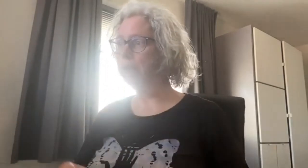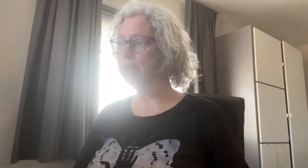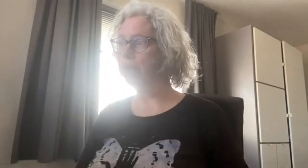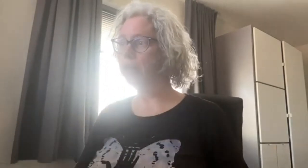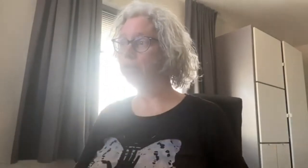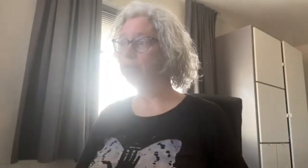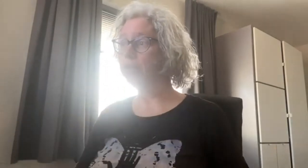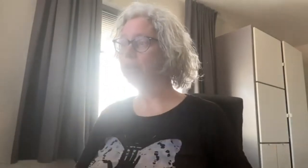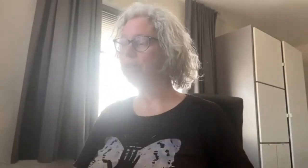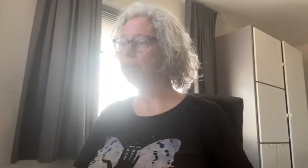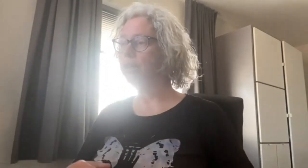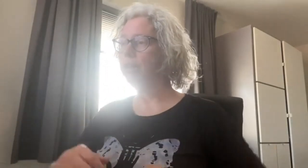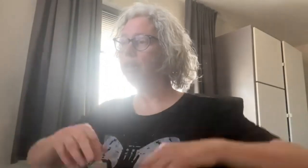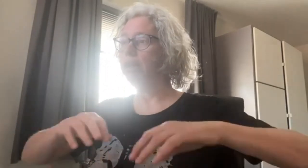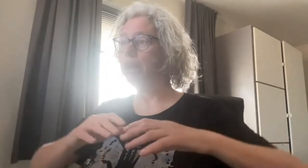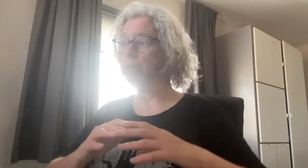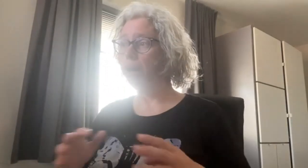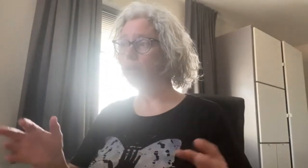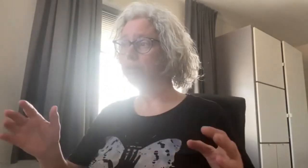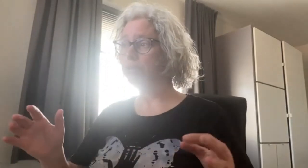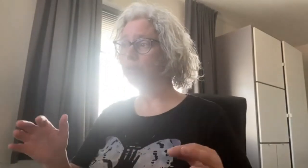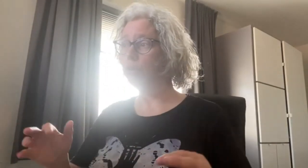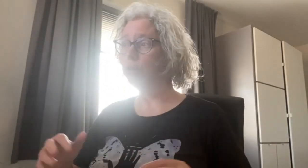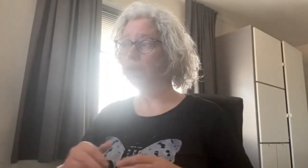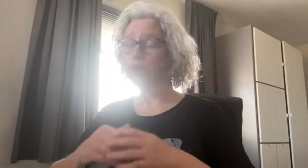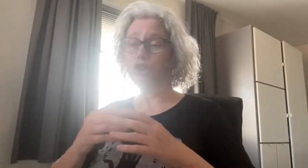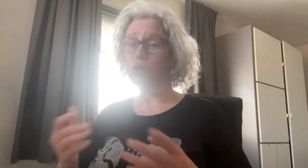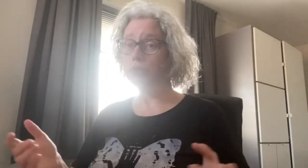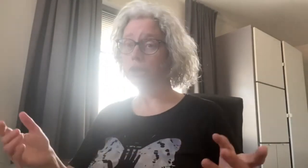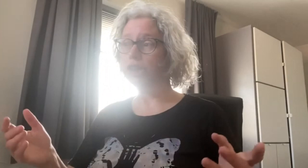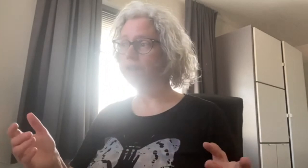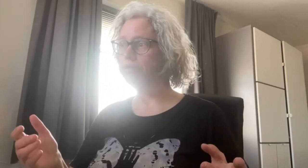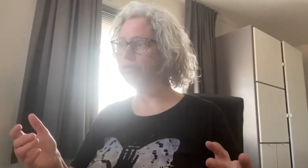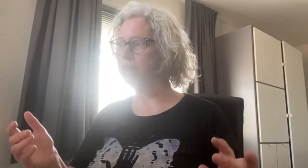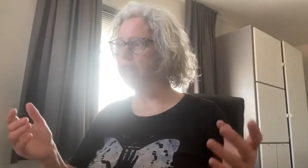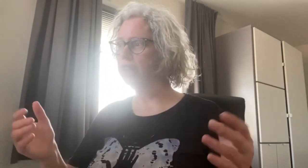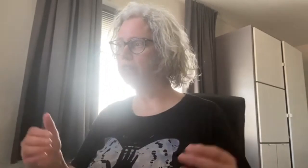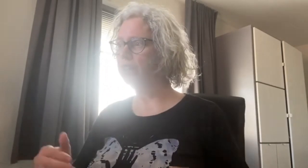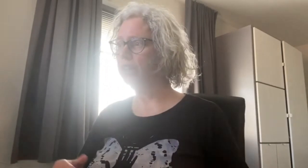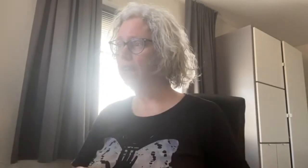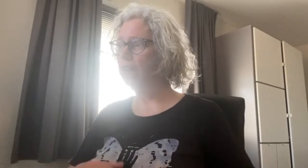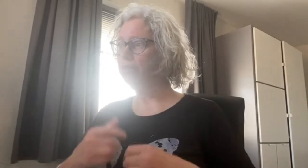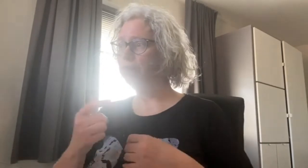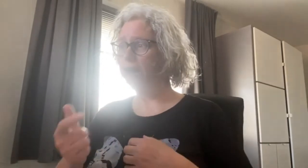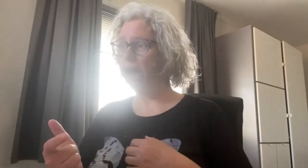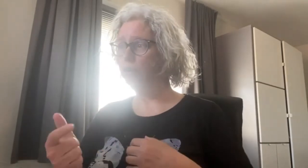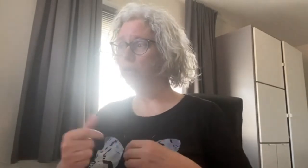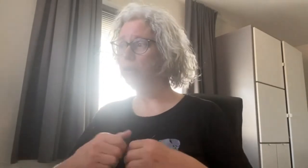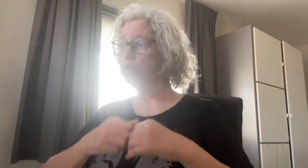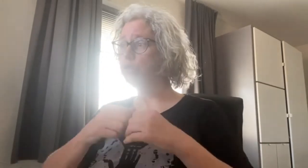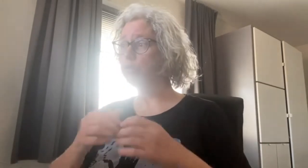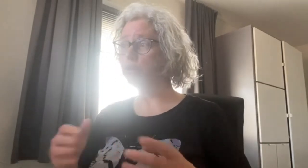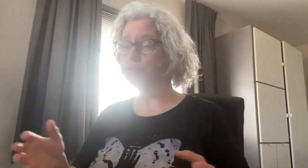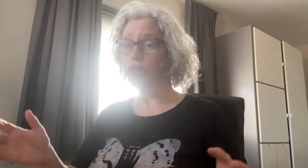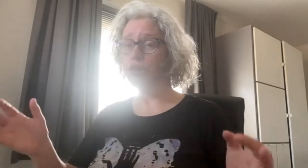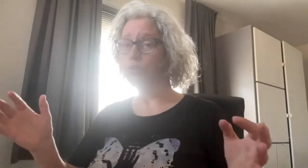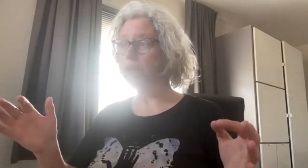een deuk. Je hebt altijd volk en sommigen zijn vervelend. Voor jou, soms ook voor de